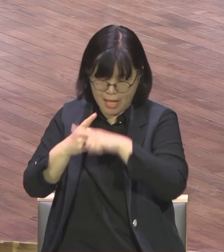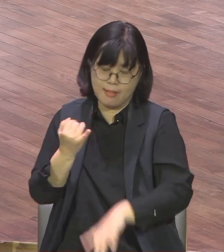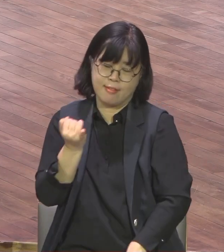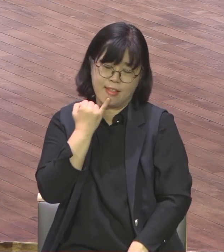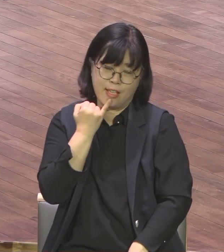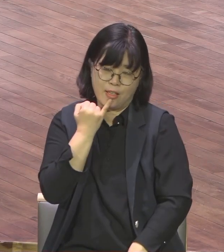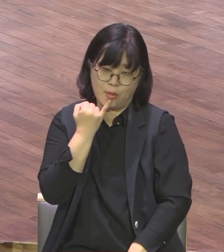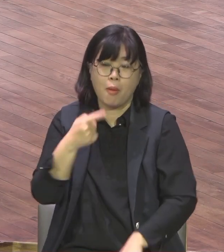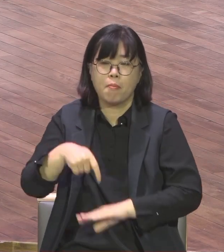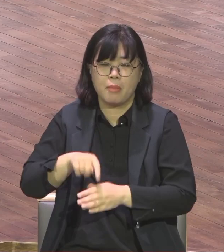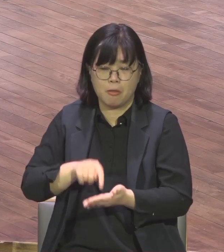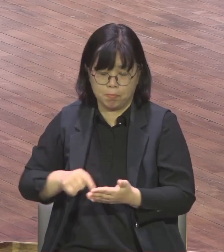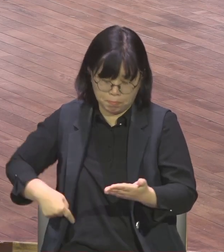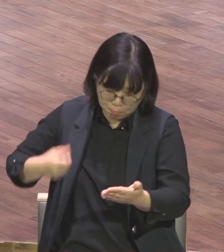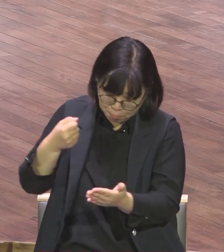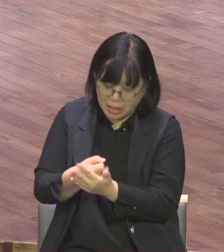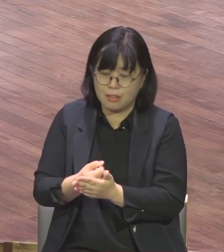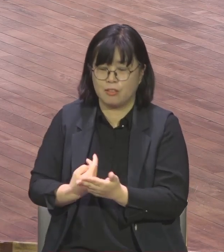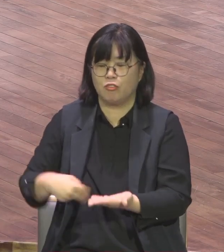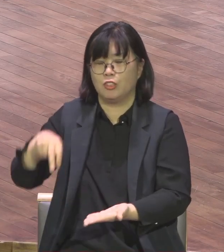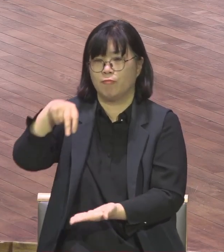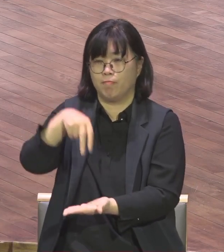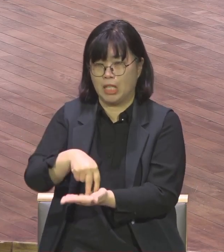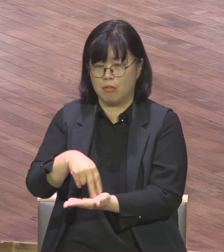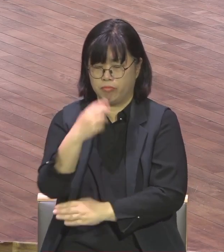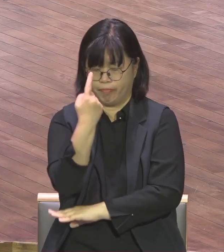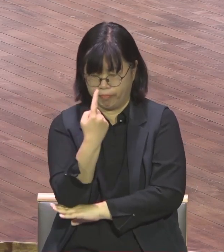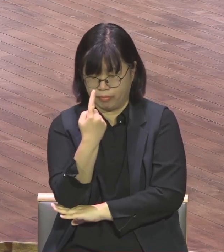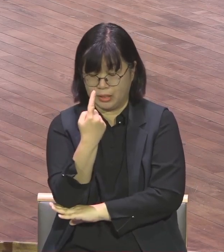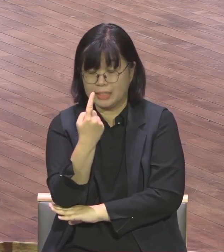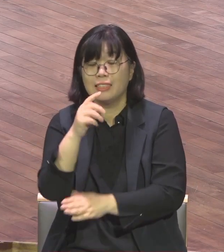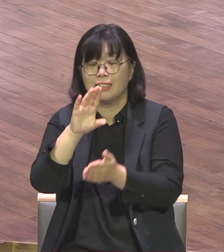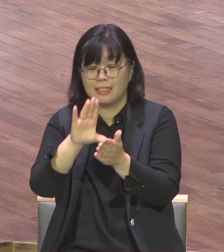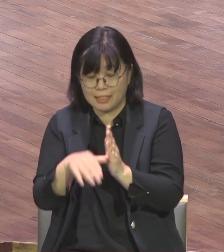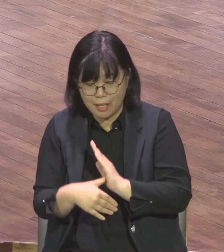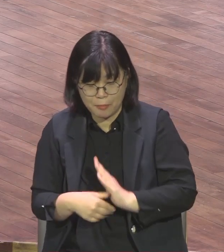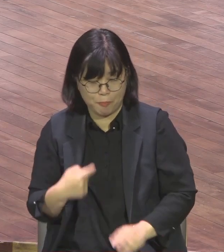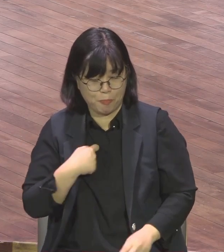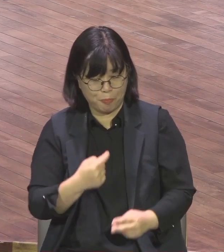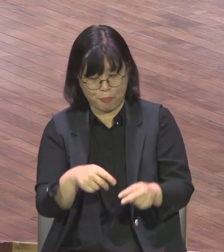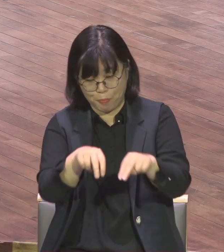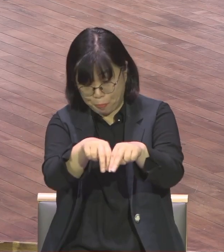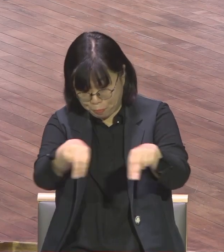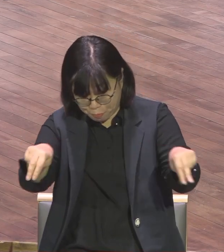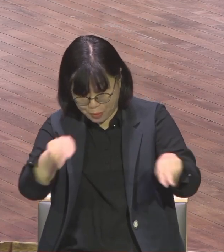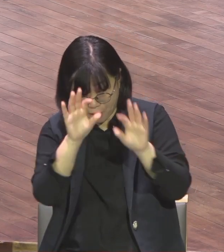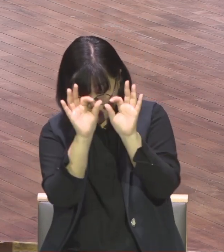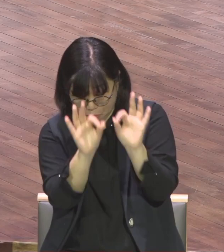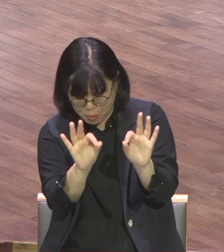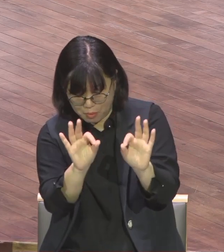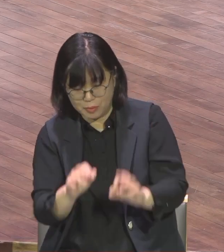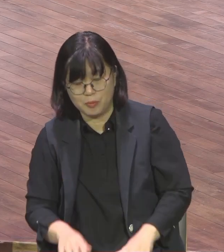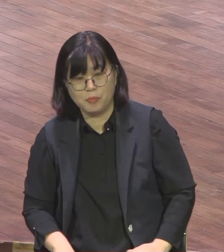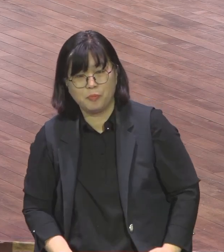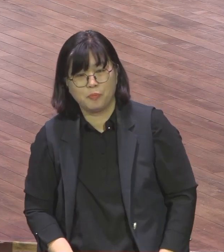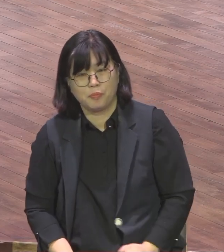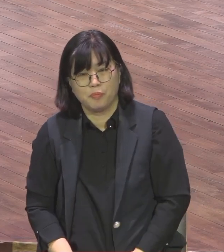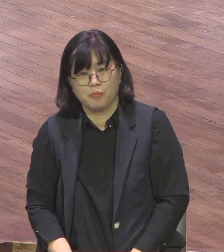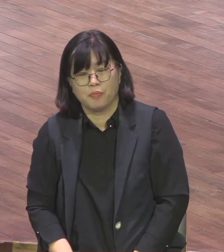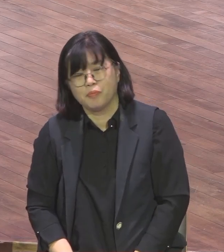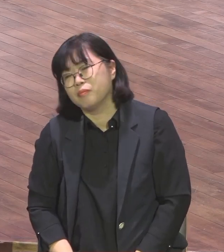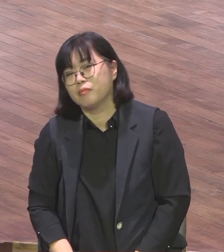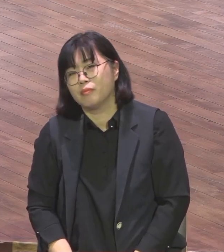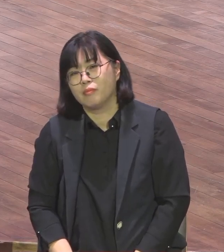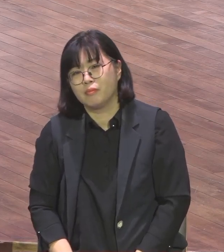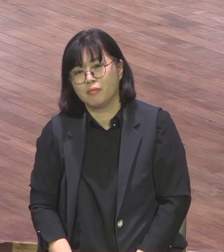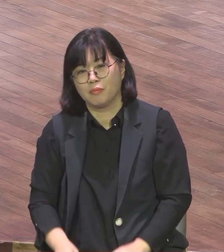이 보급창인데 뭐 살창고 키부터 보고 모든 다이아 모든 배터리 모든